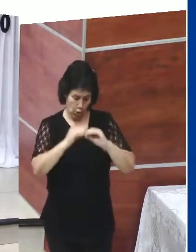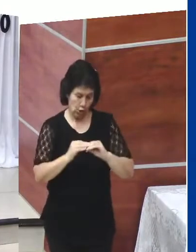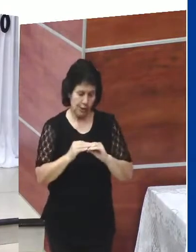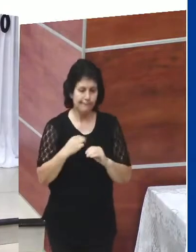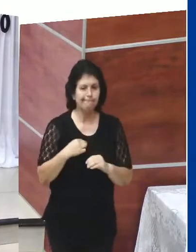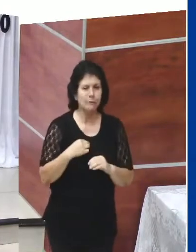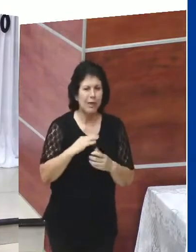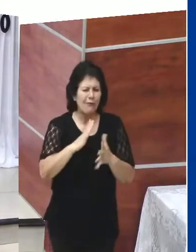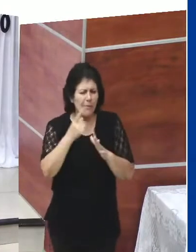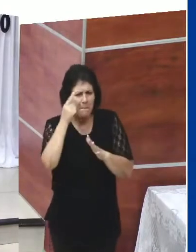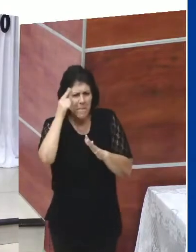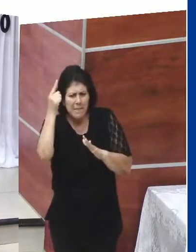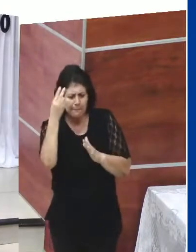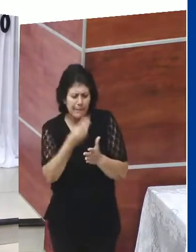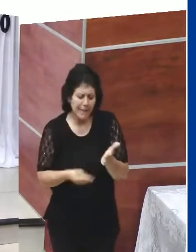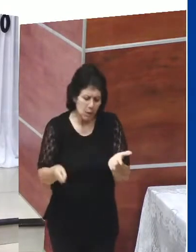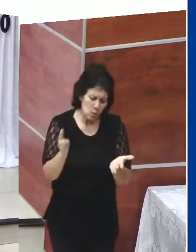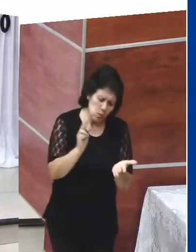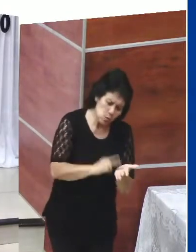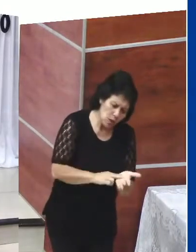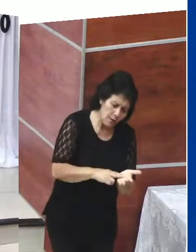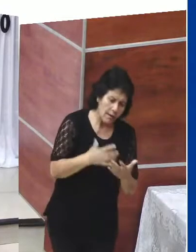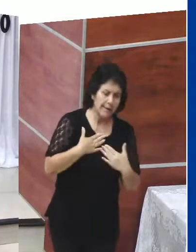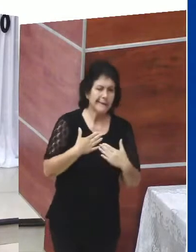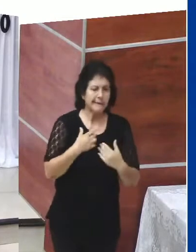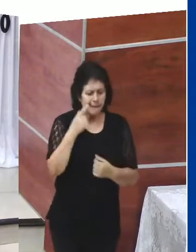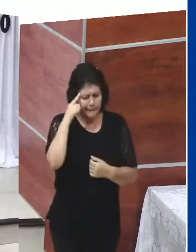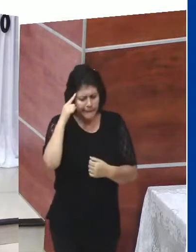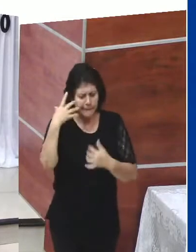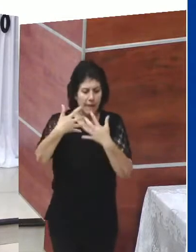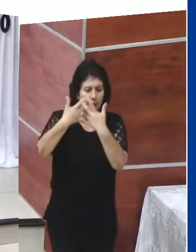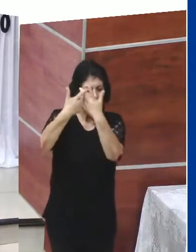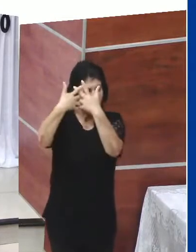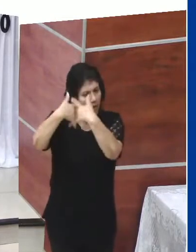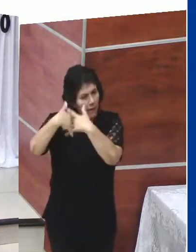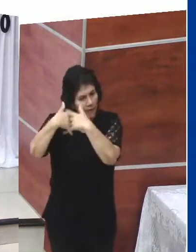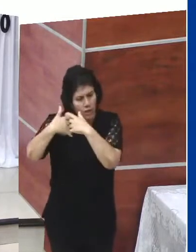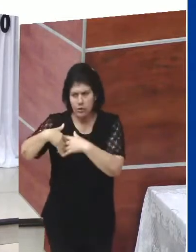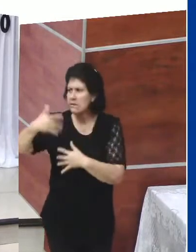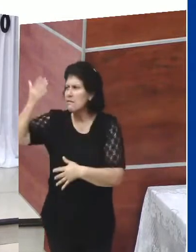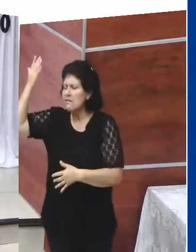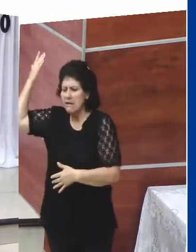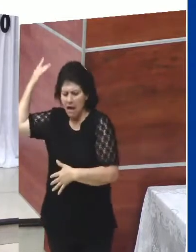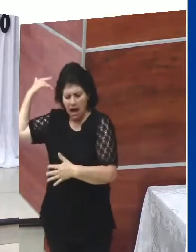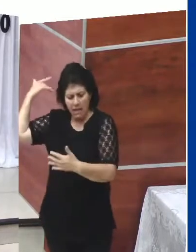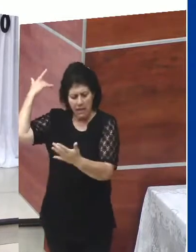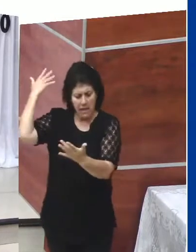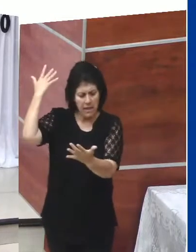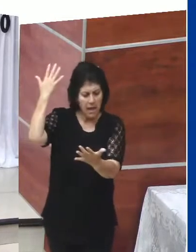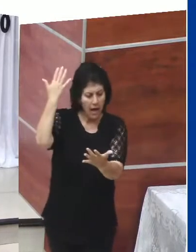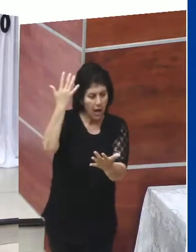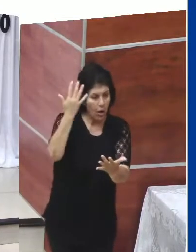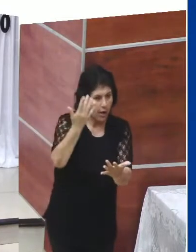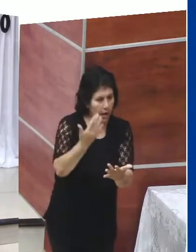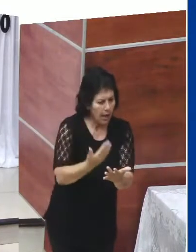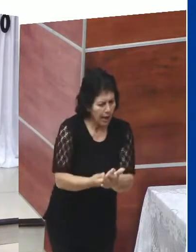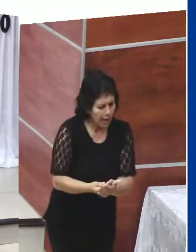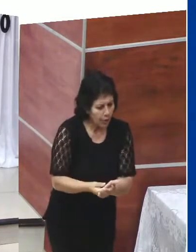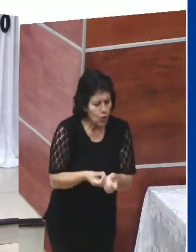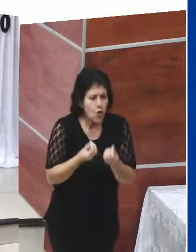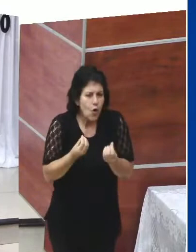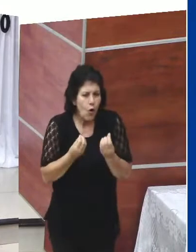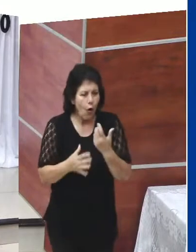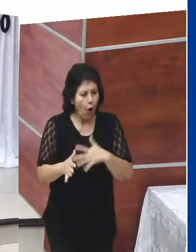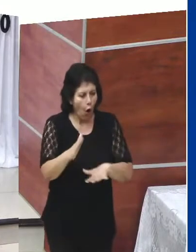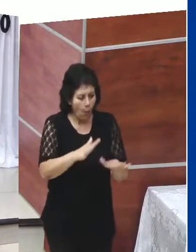pensamos, la necesidad de reevaluar qué traigo del pasado al presente como elemento necesario y suficiente para tener un